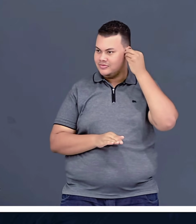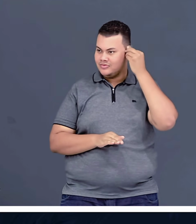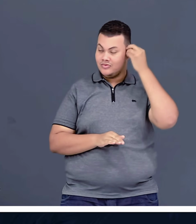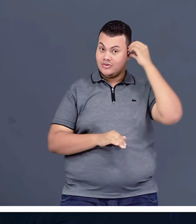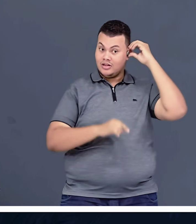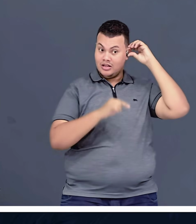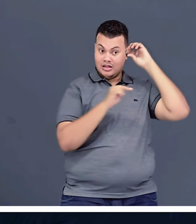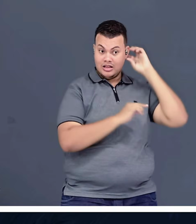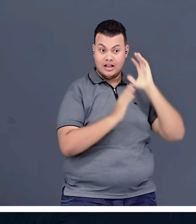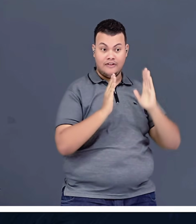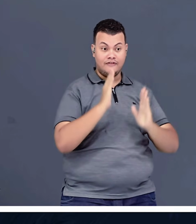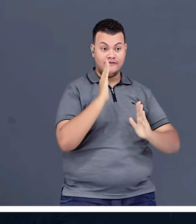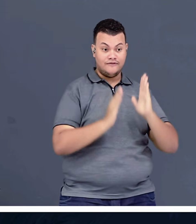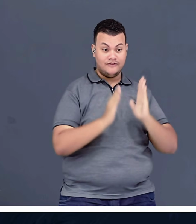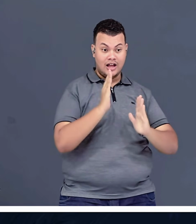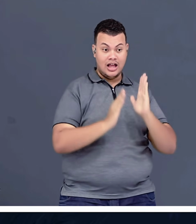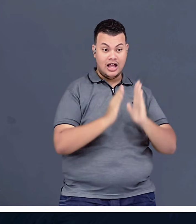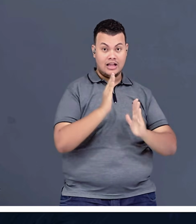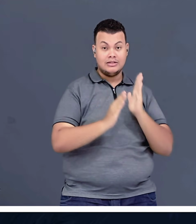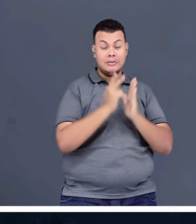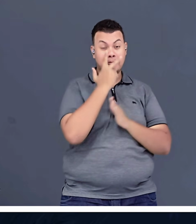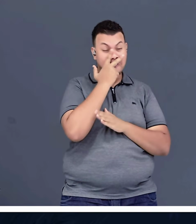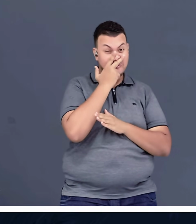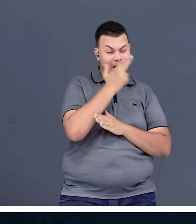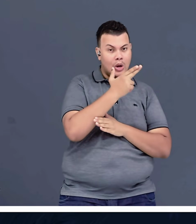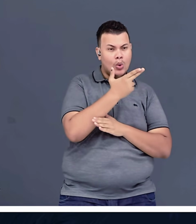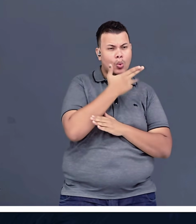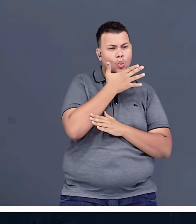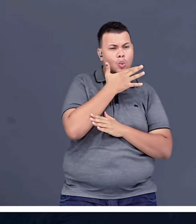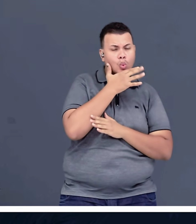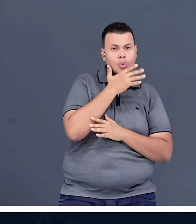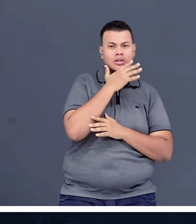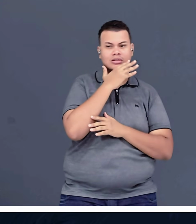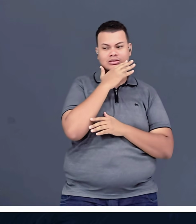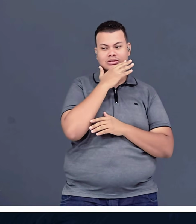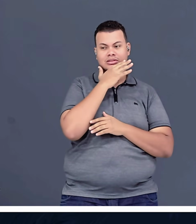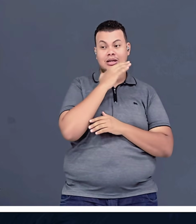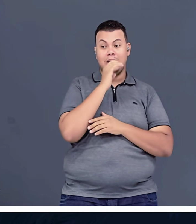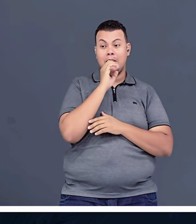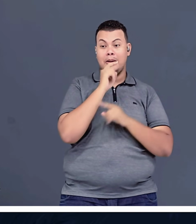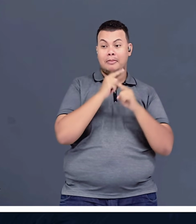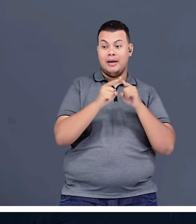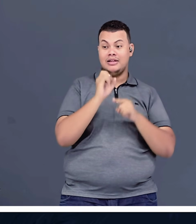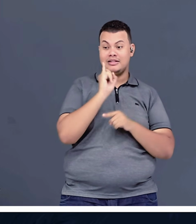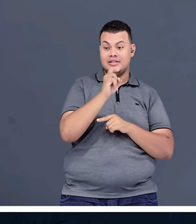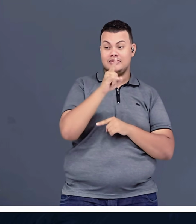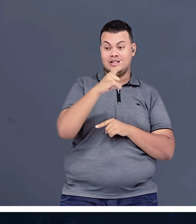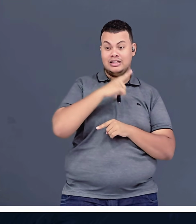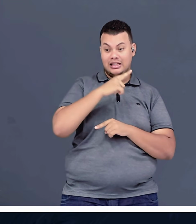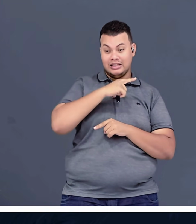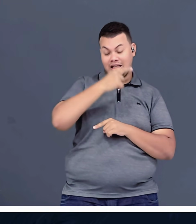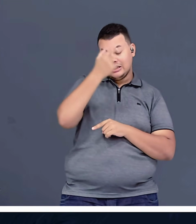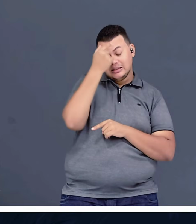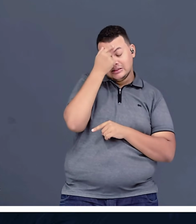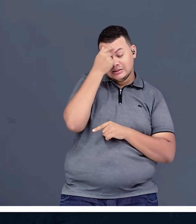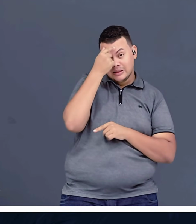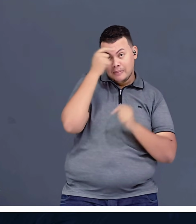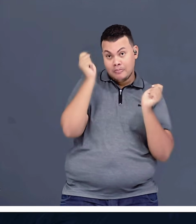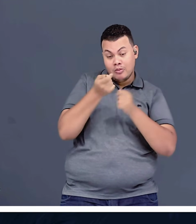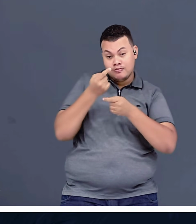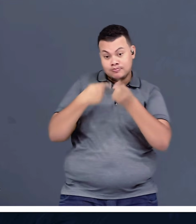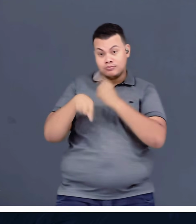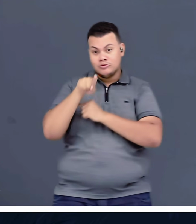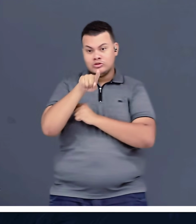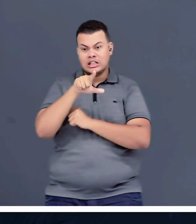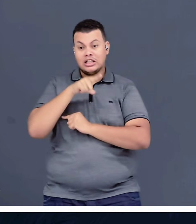Essa fase parece que está tudo ruim. Mas se você tiver a mentalidade de abundância, sabe o que você faz? Você